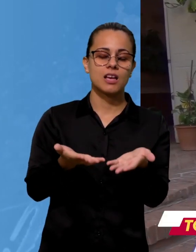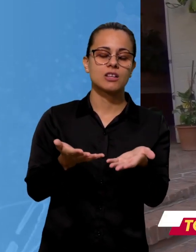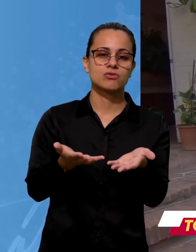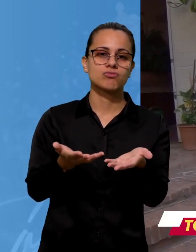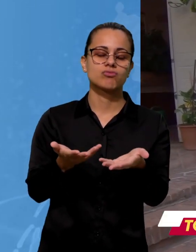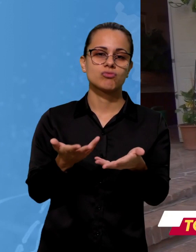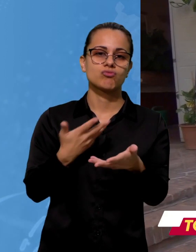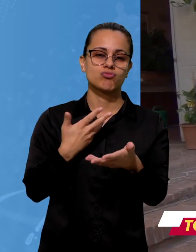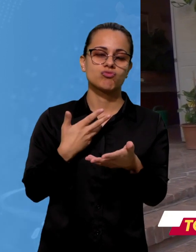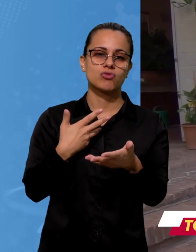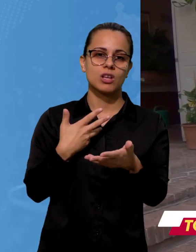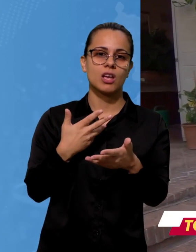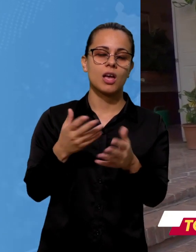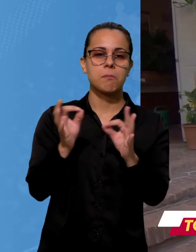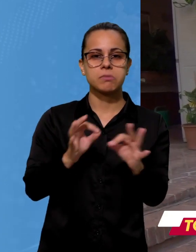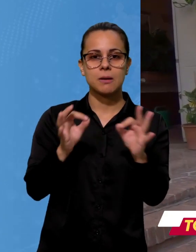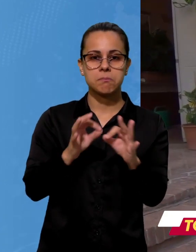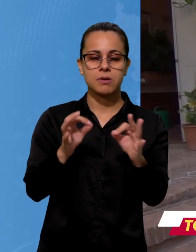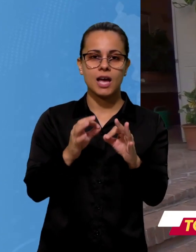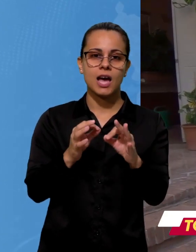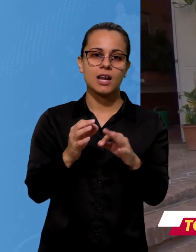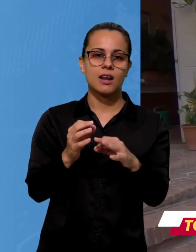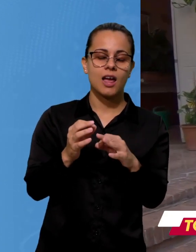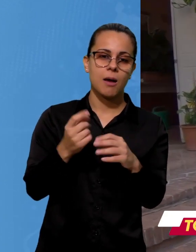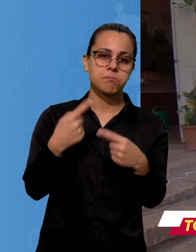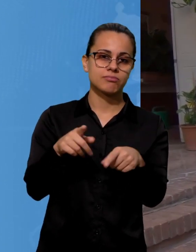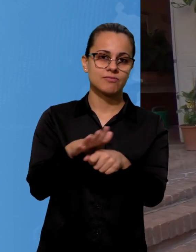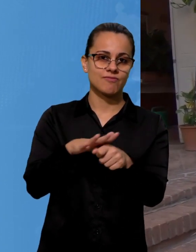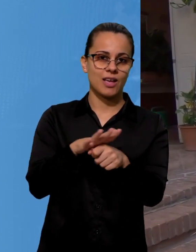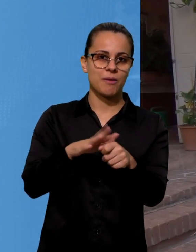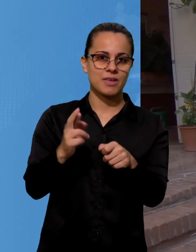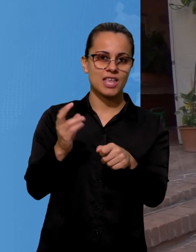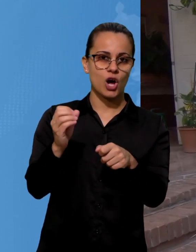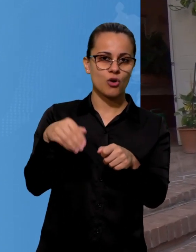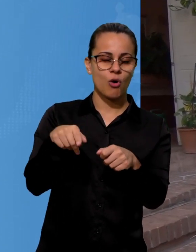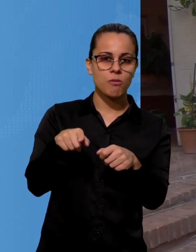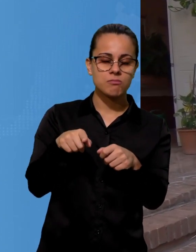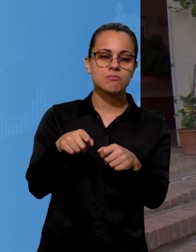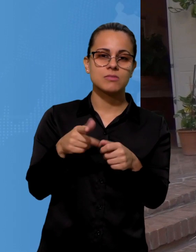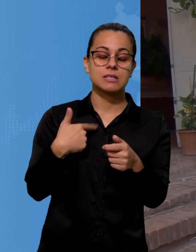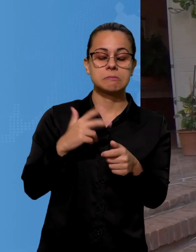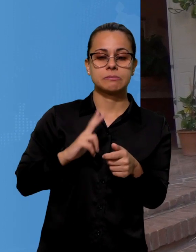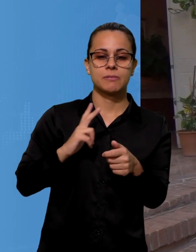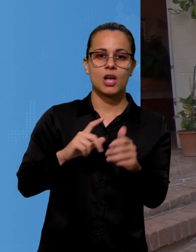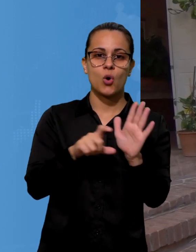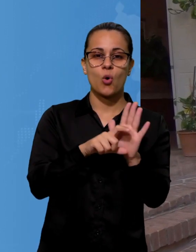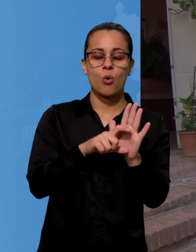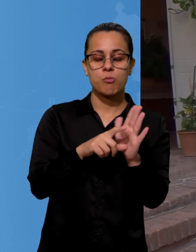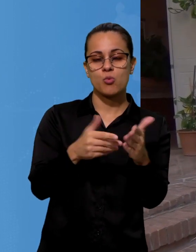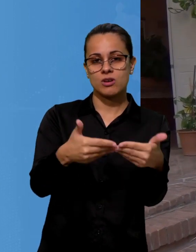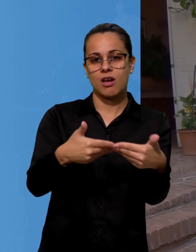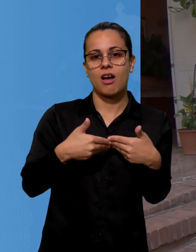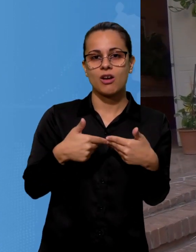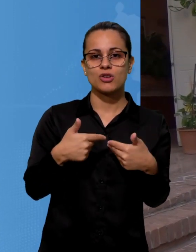in carico di preparare per il Rom, e speriamo che il Comune sia attivo